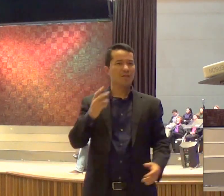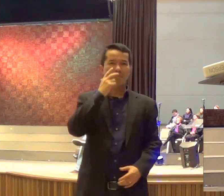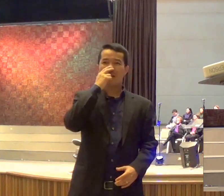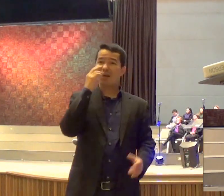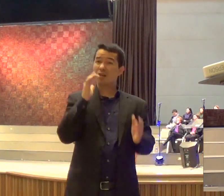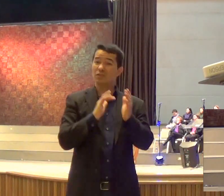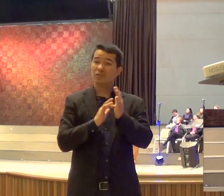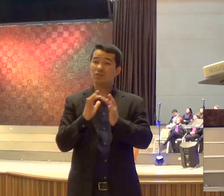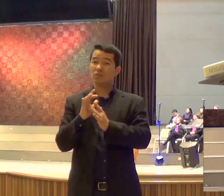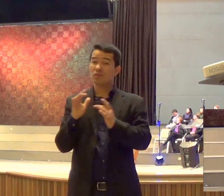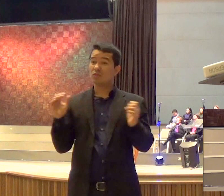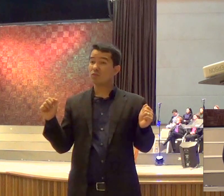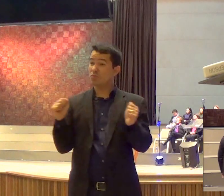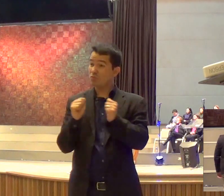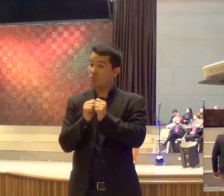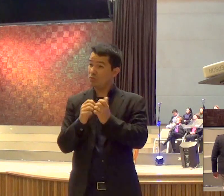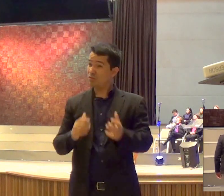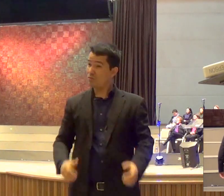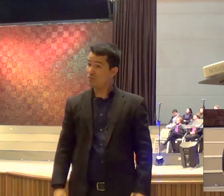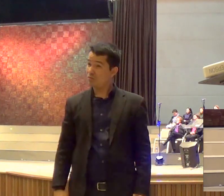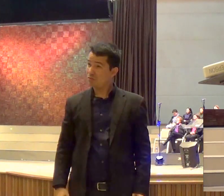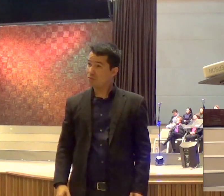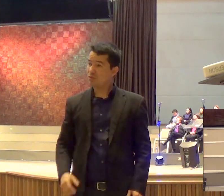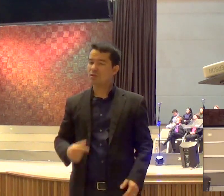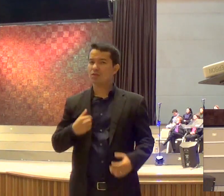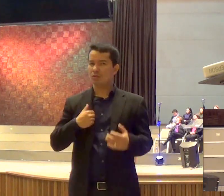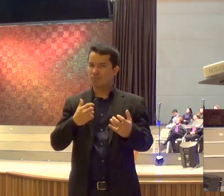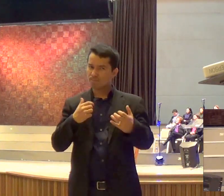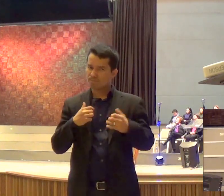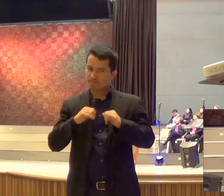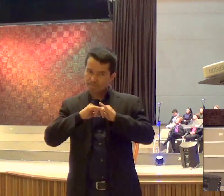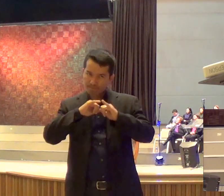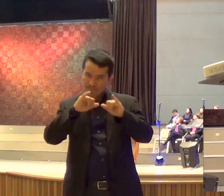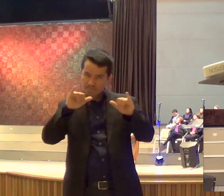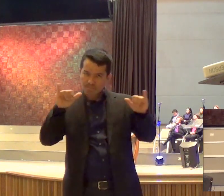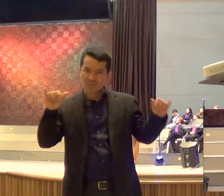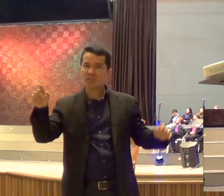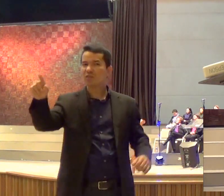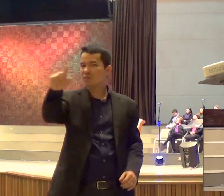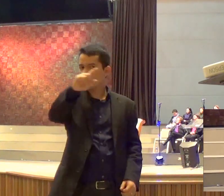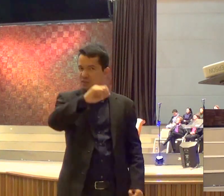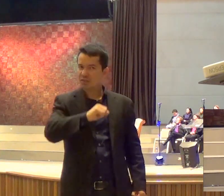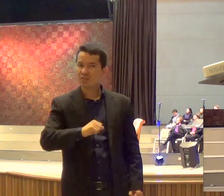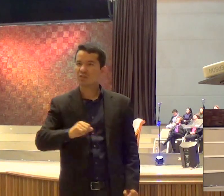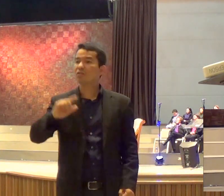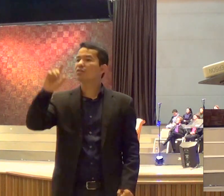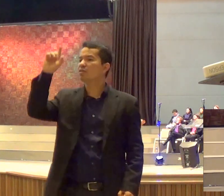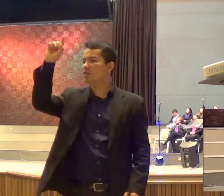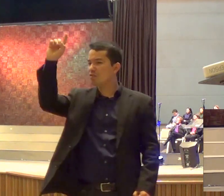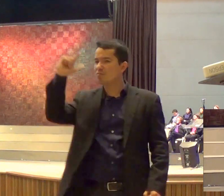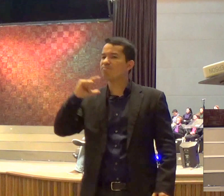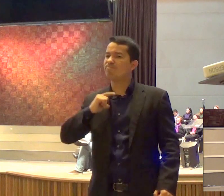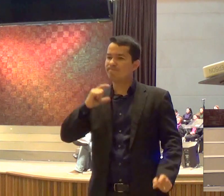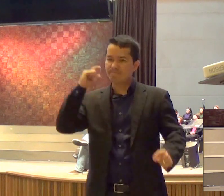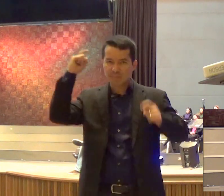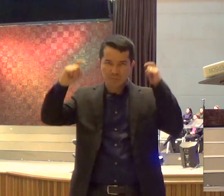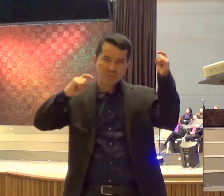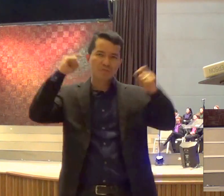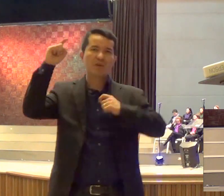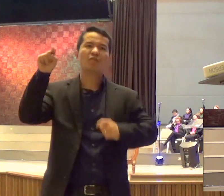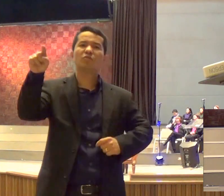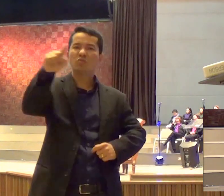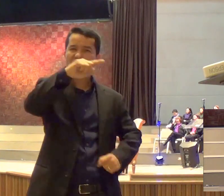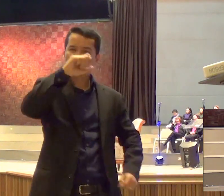eu quero dizer para você que Deus se importa com você